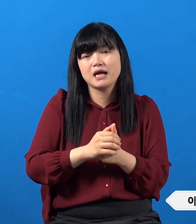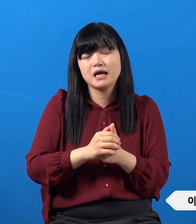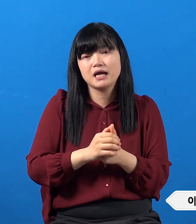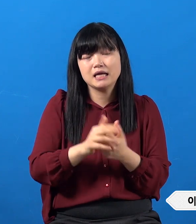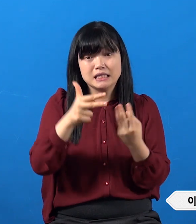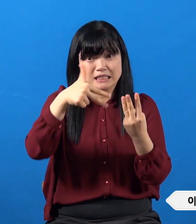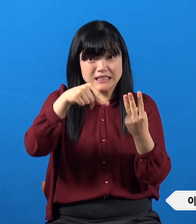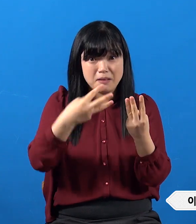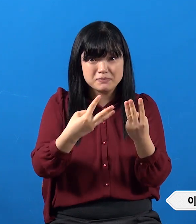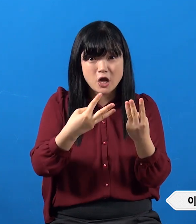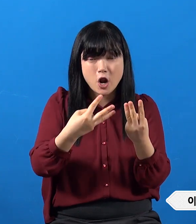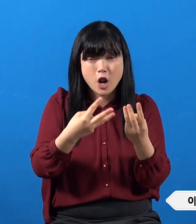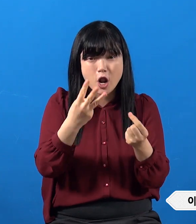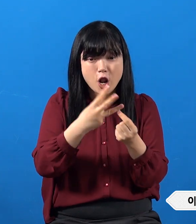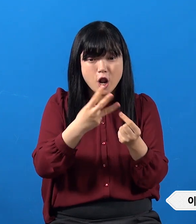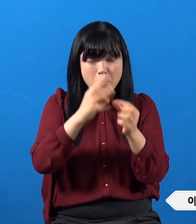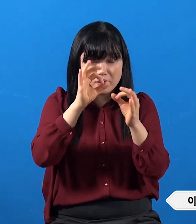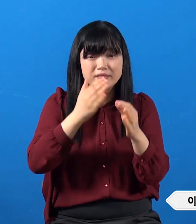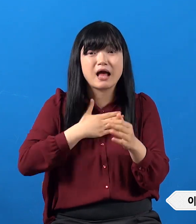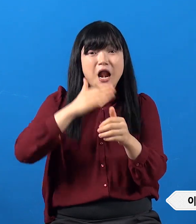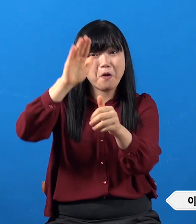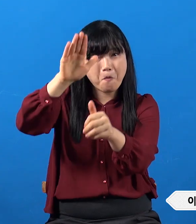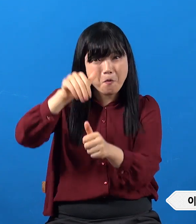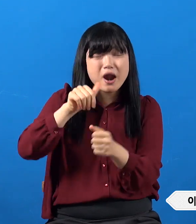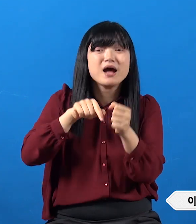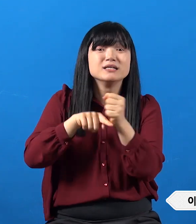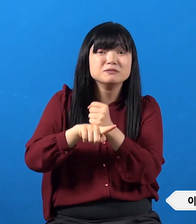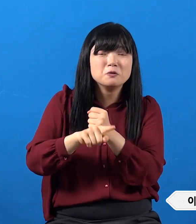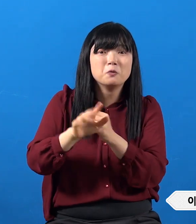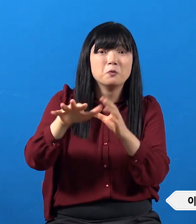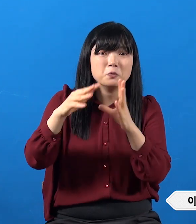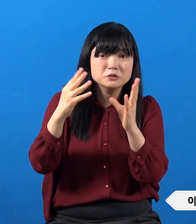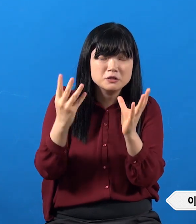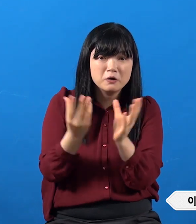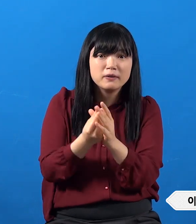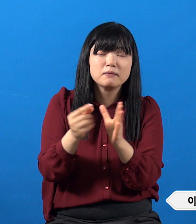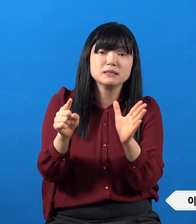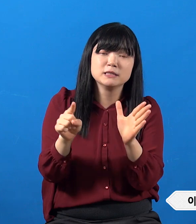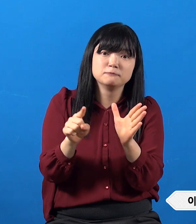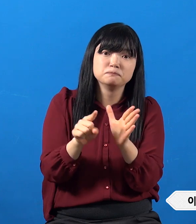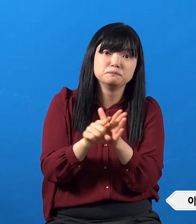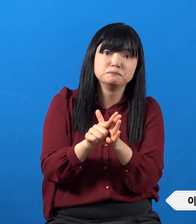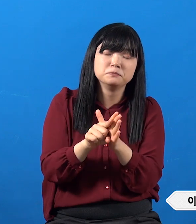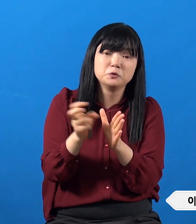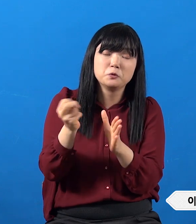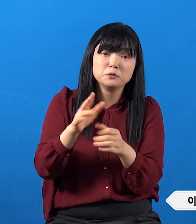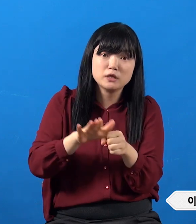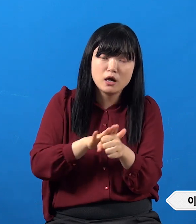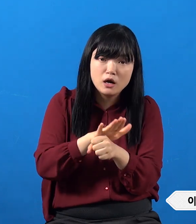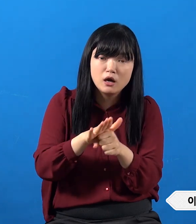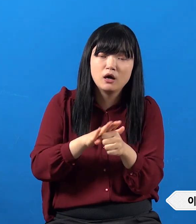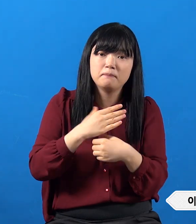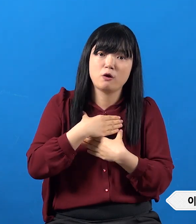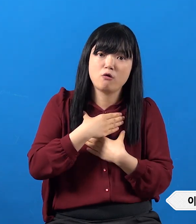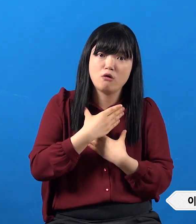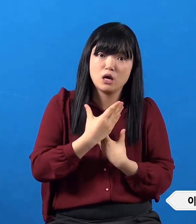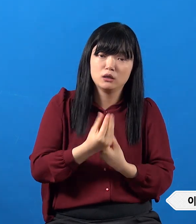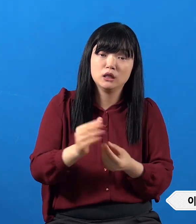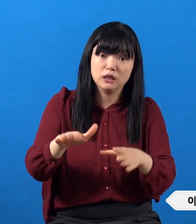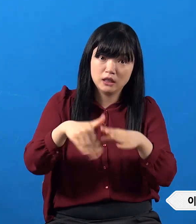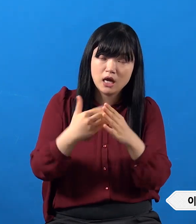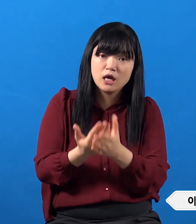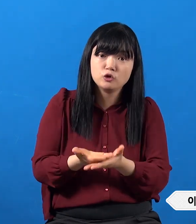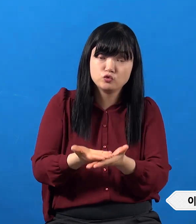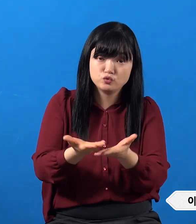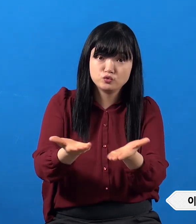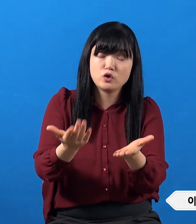가사 3절에 보면 날 오라 하심은 온전한 믿음과 또 사랑함과 평안함